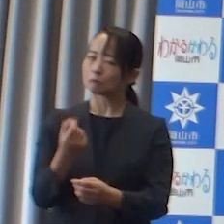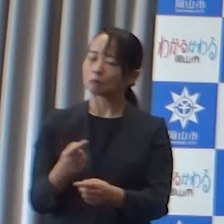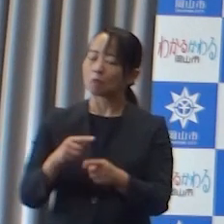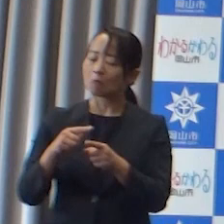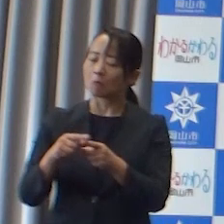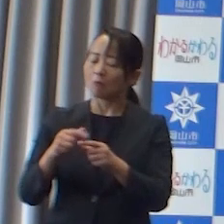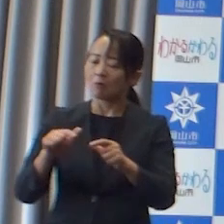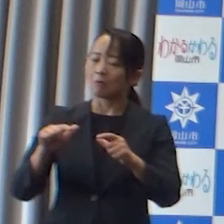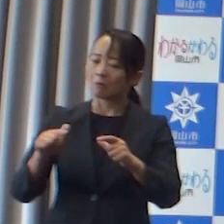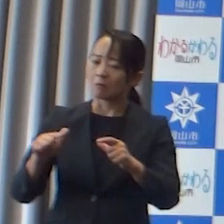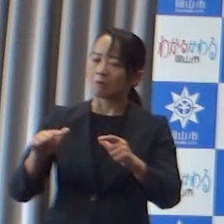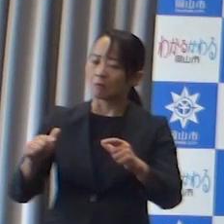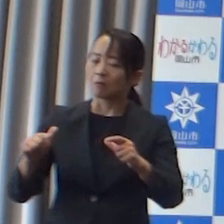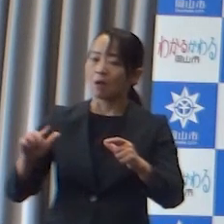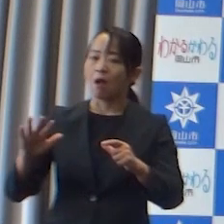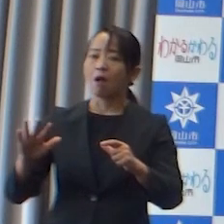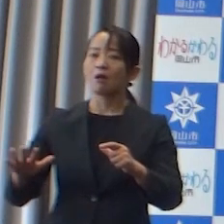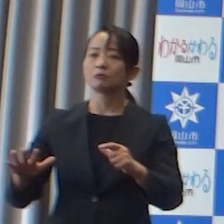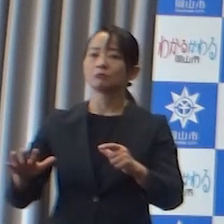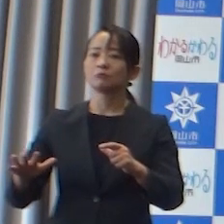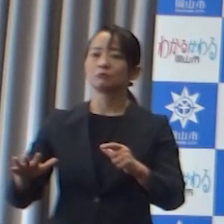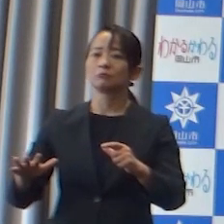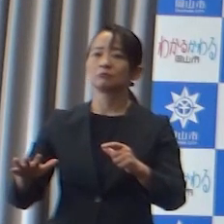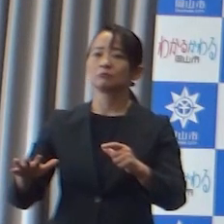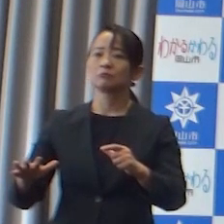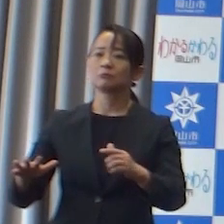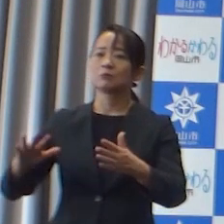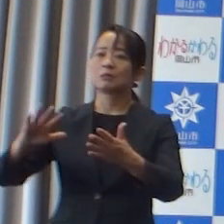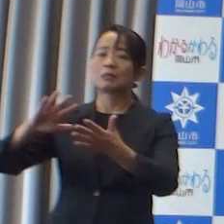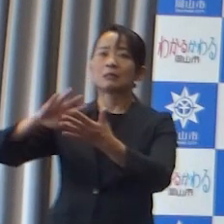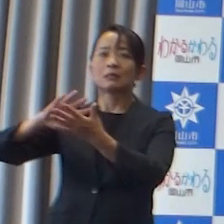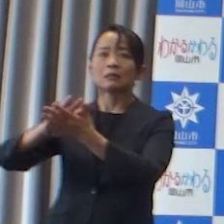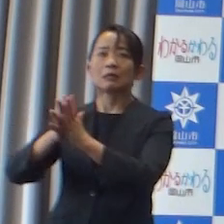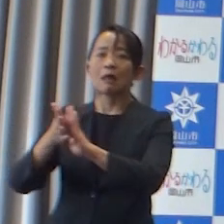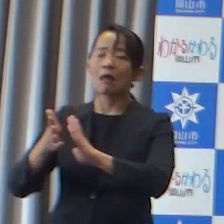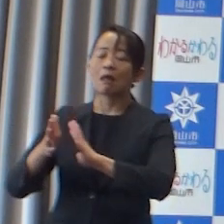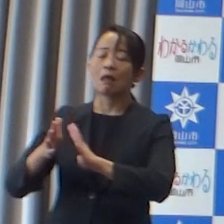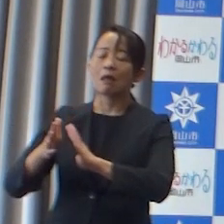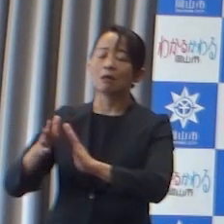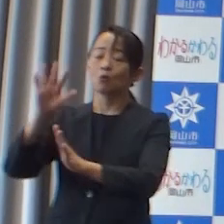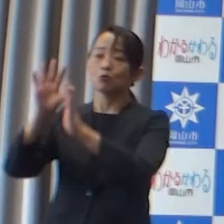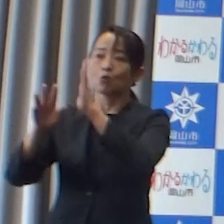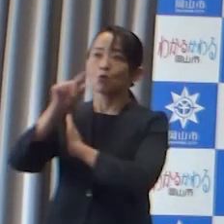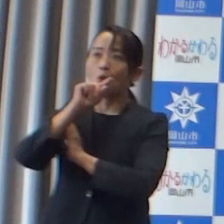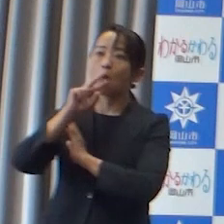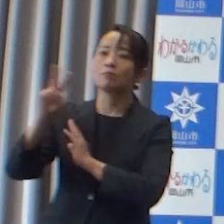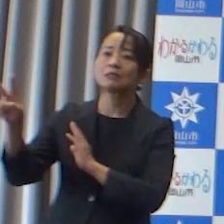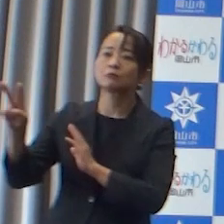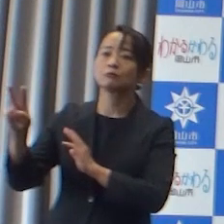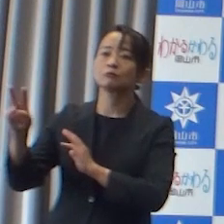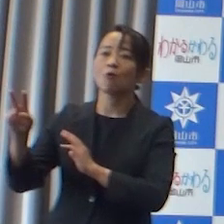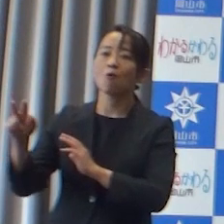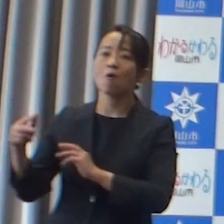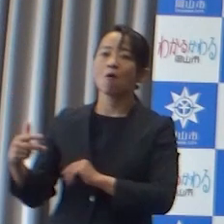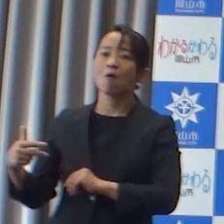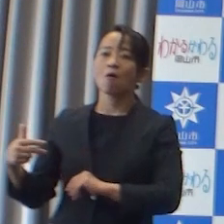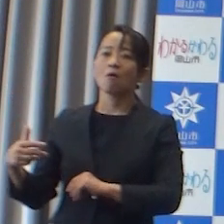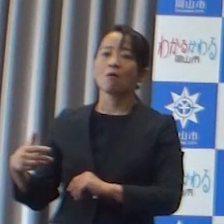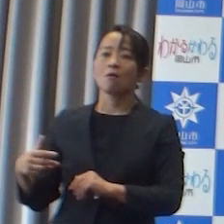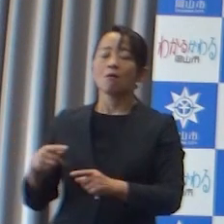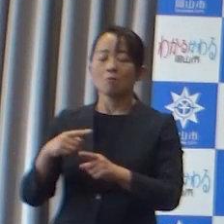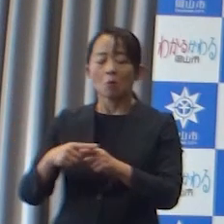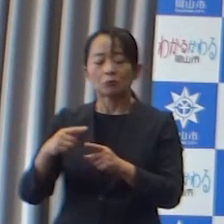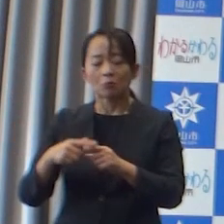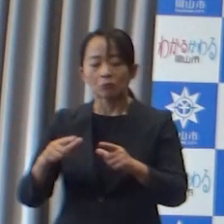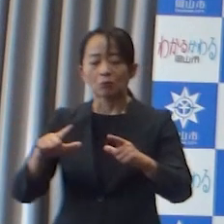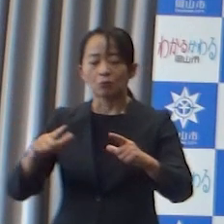ですか。県全体としては1週目2週目3週目増えてきて、今日最新のが我々に発表になる状